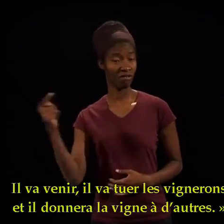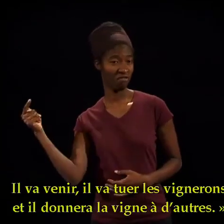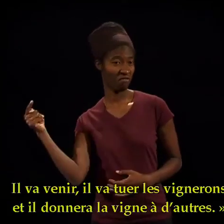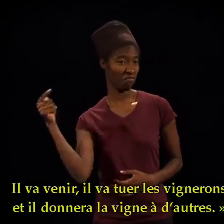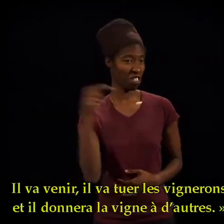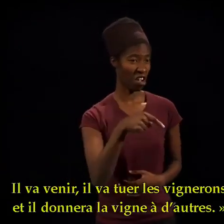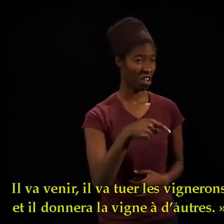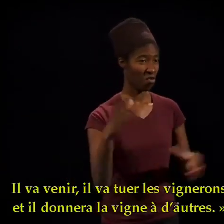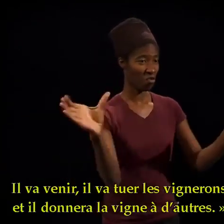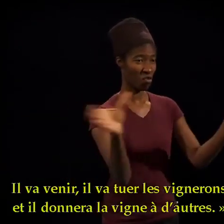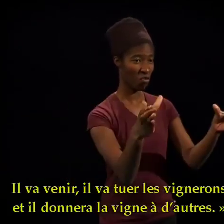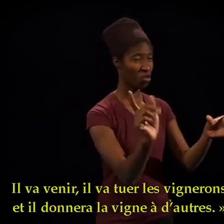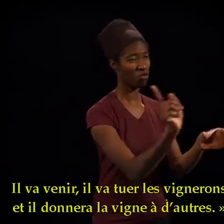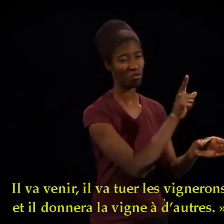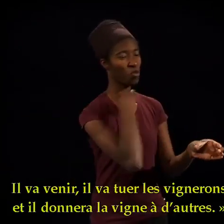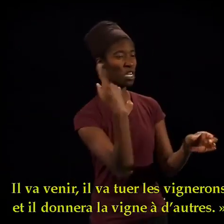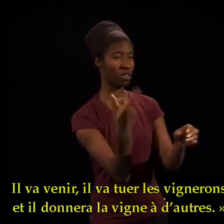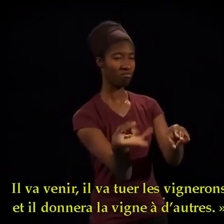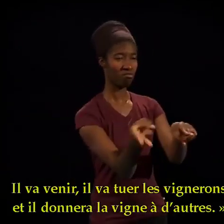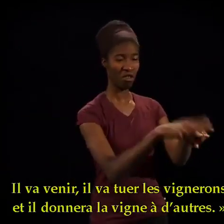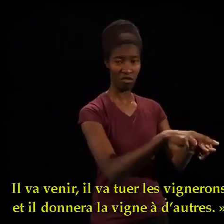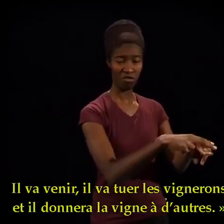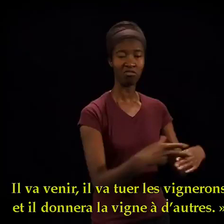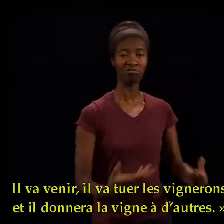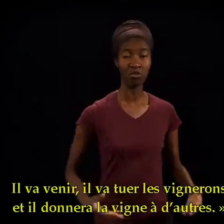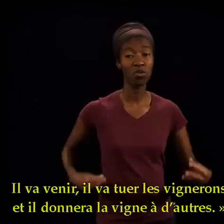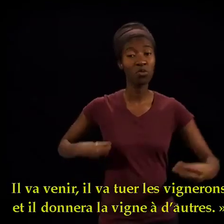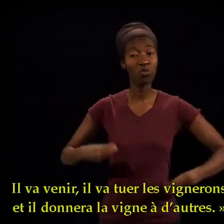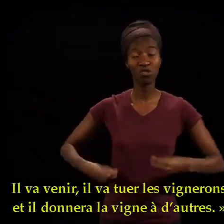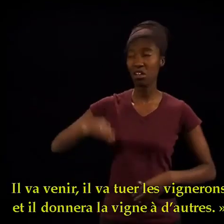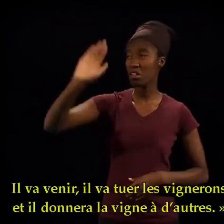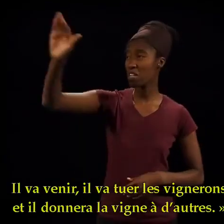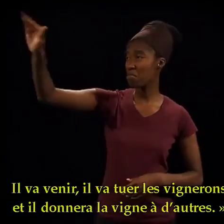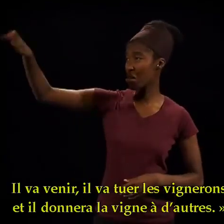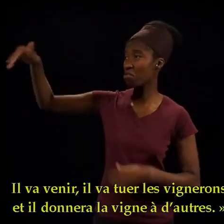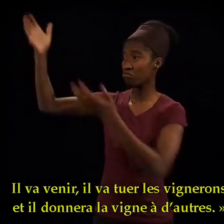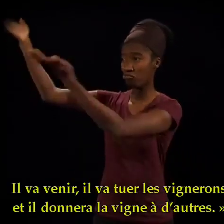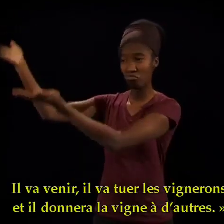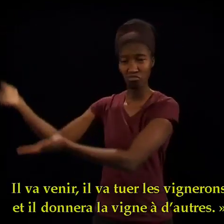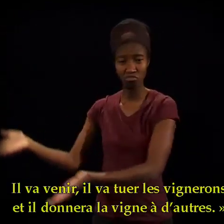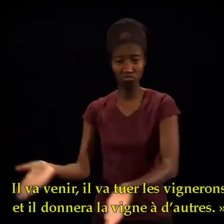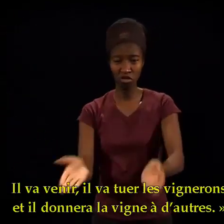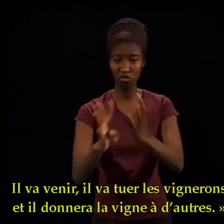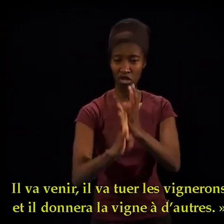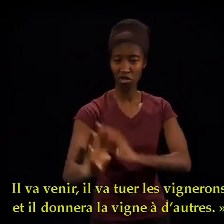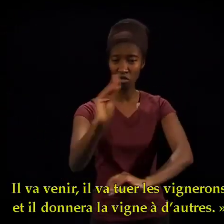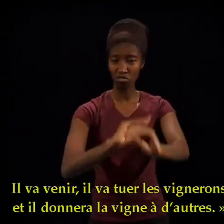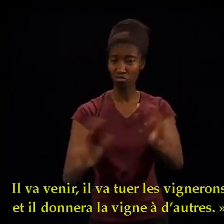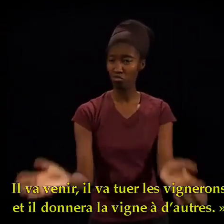Il va venir, il va tuer les vignerons et il donnera la vigne à d'autres.